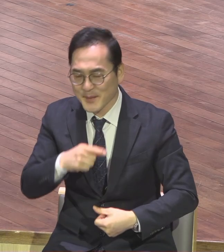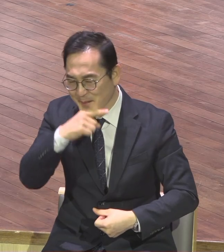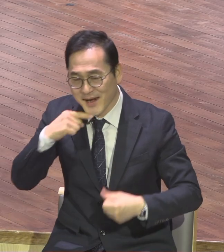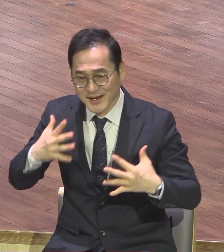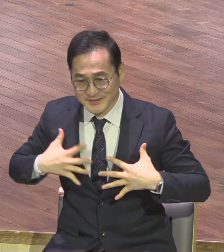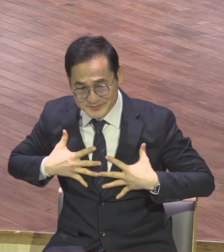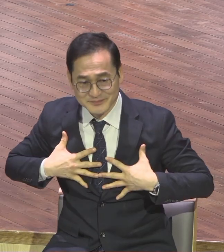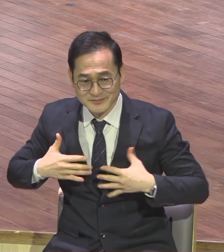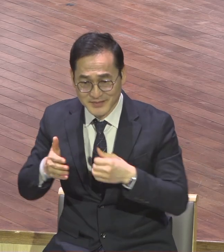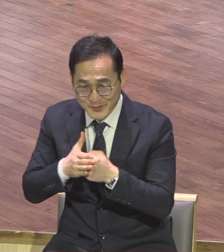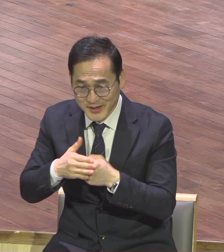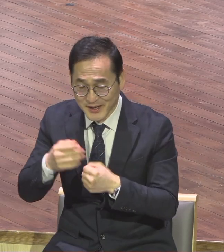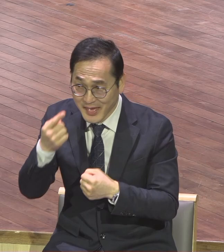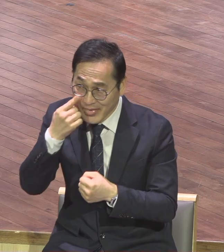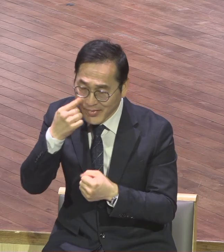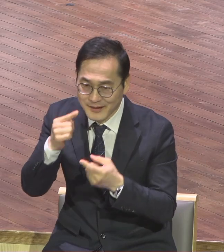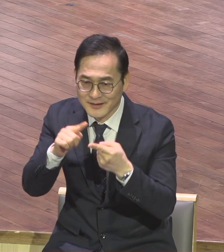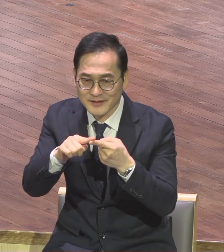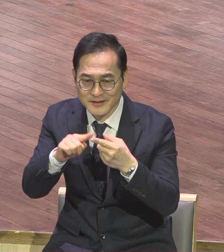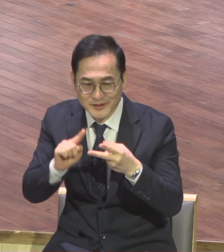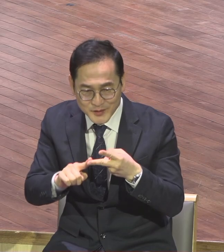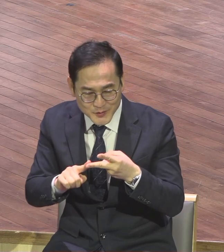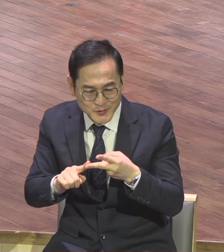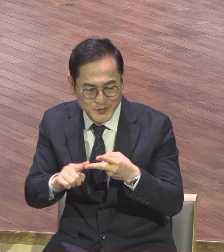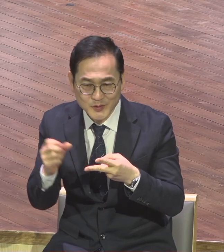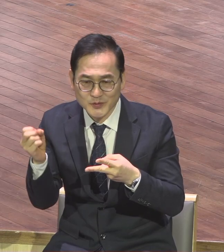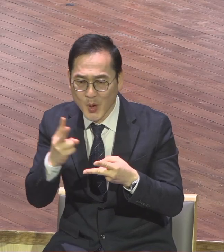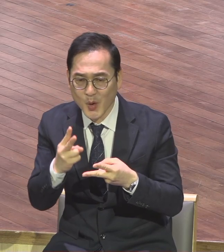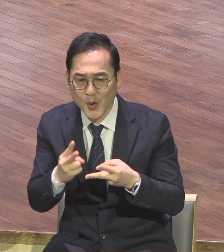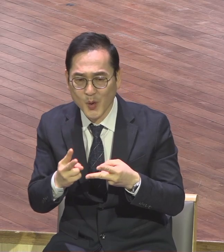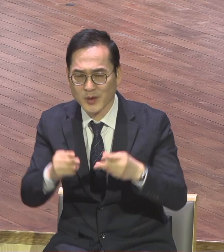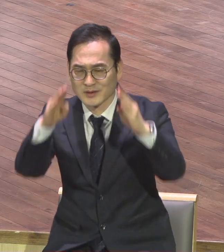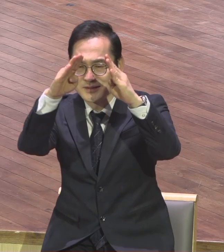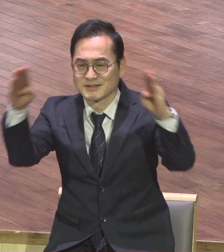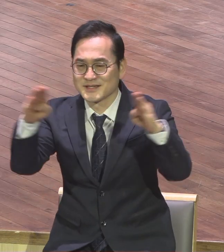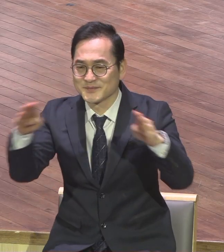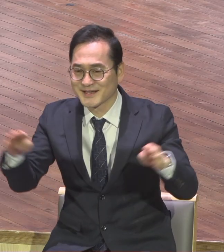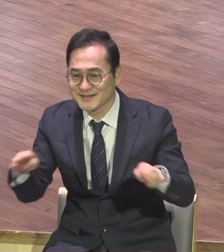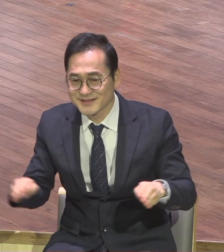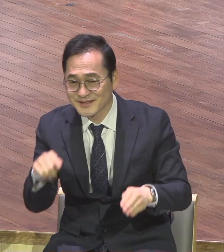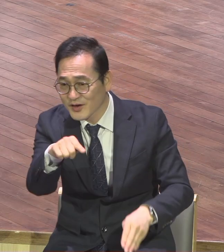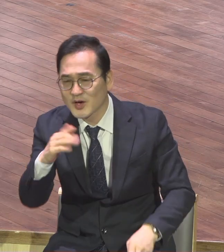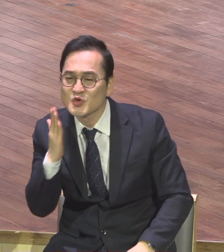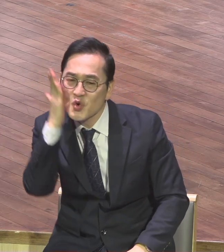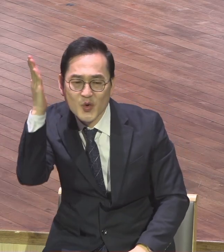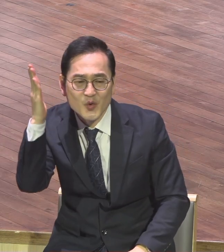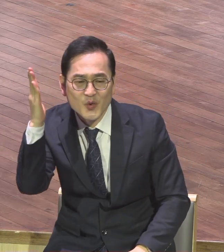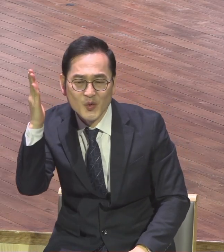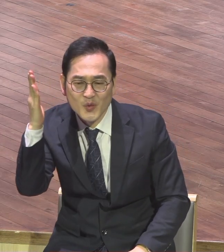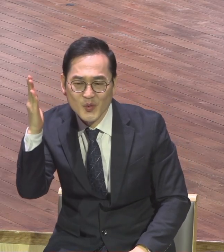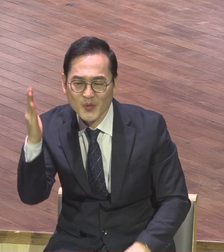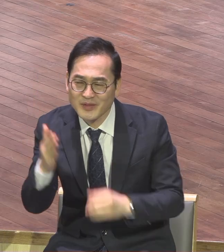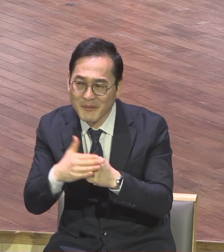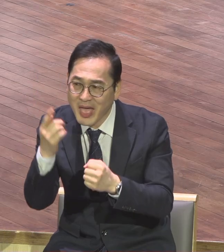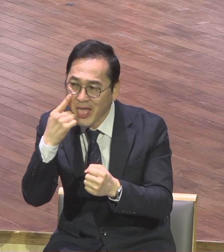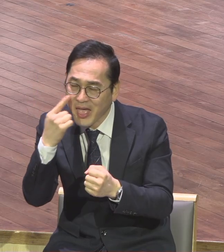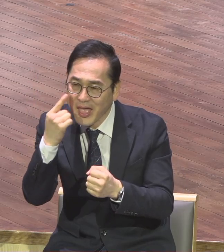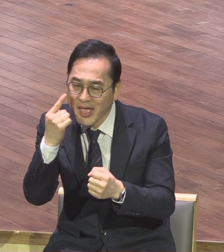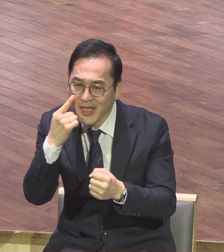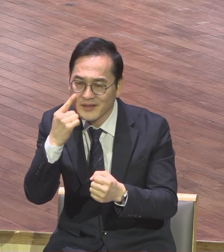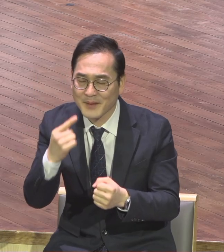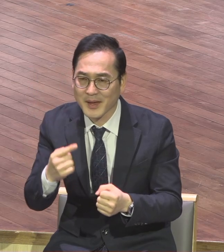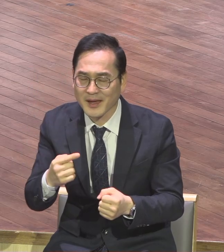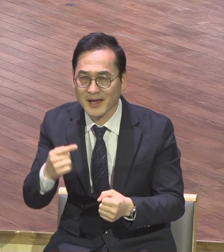그렇게, 또 그러나 추리가 초록색이니까 그렇게 말할 수가 있는데,